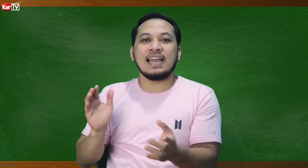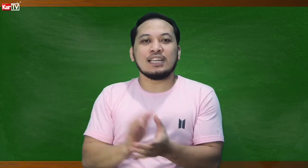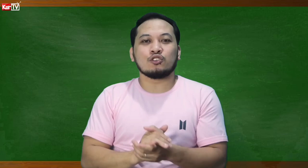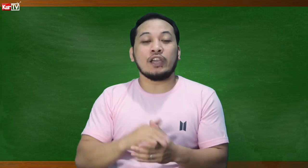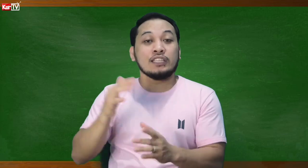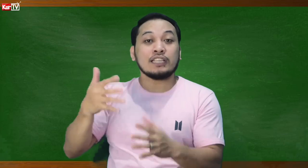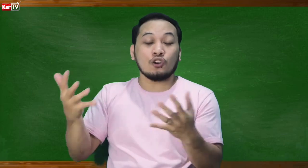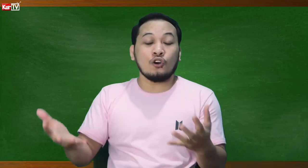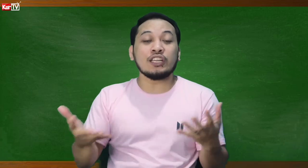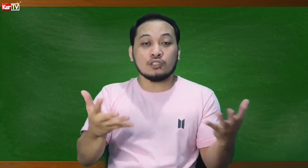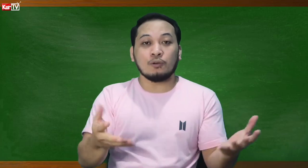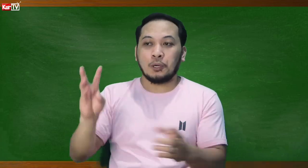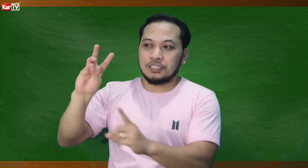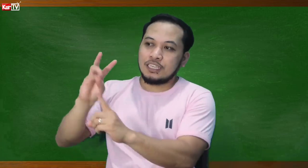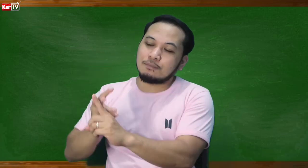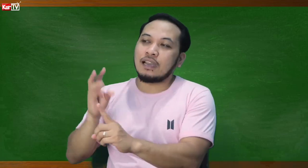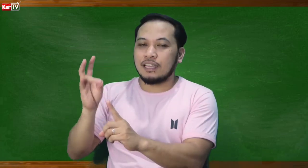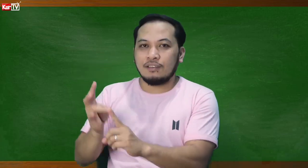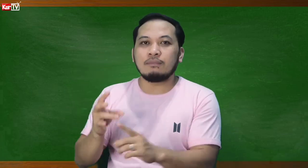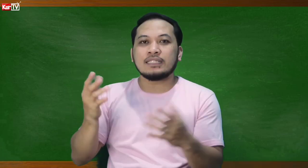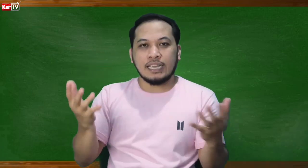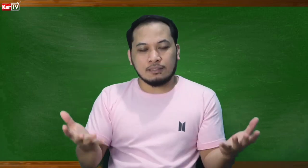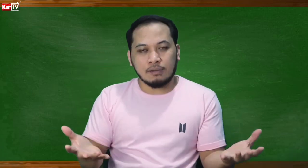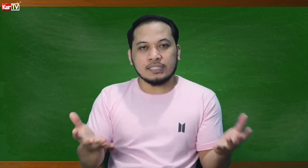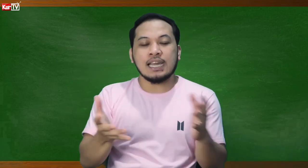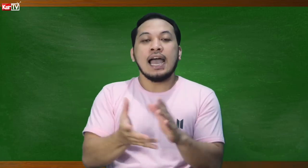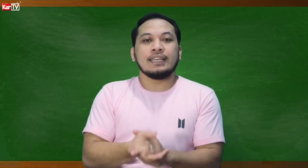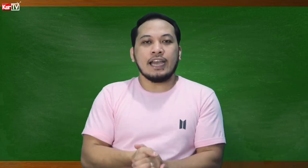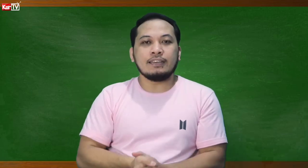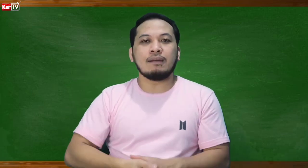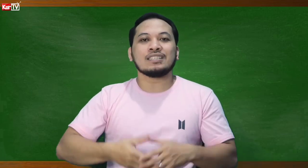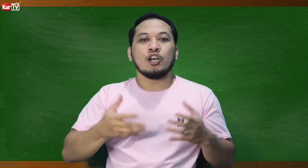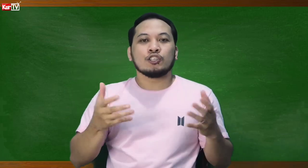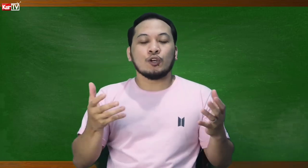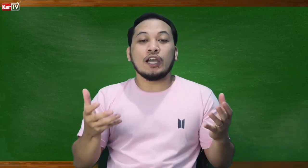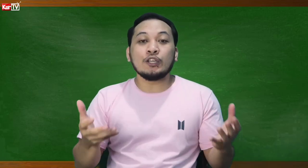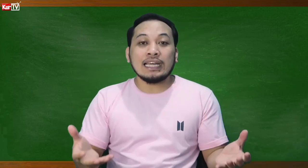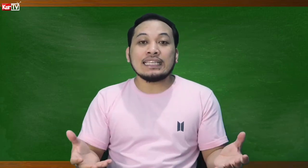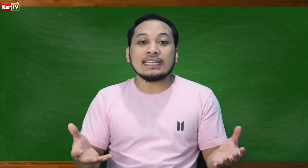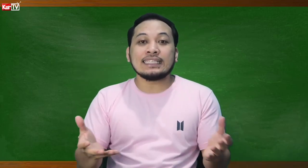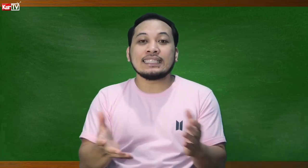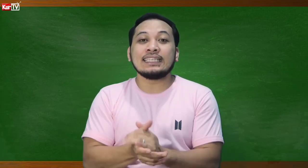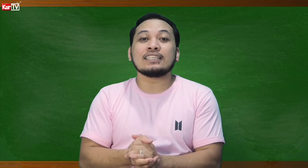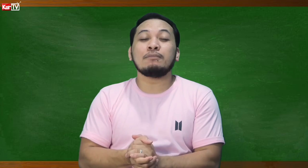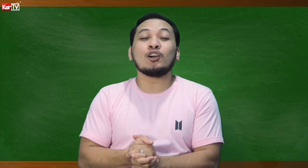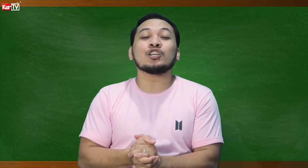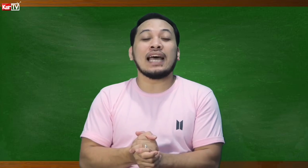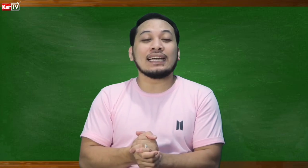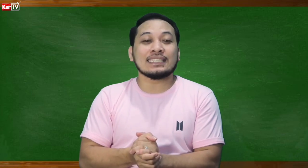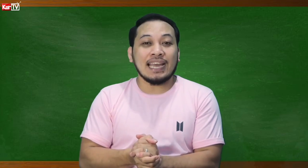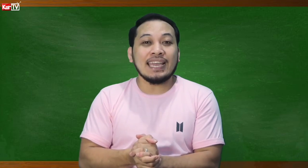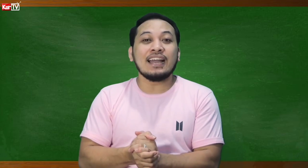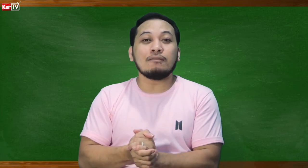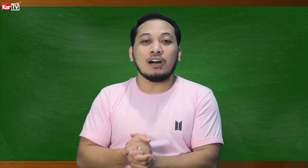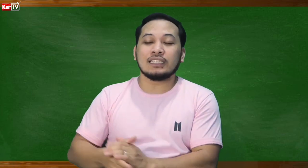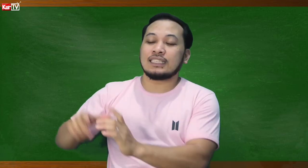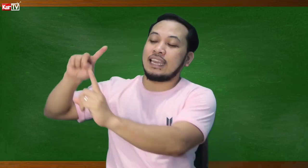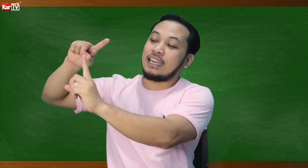Ayan. So, and then so on and so forth. 6 months, 7 months, 8 months, 9 months. So, ganun natin siya isesenyas because ang sign ng month ay